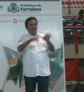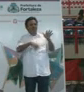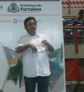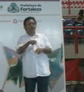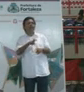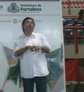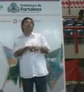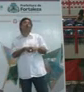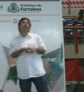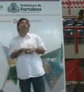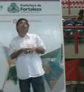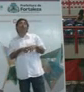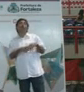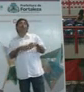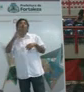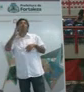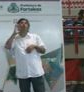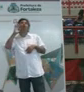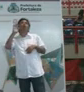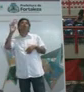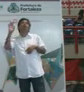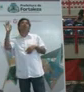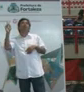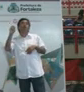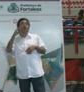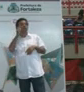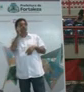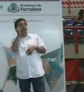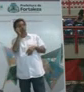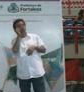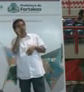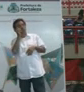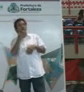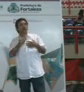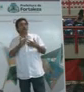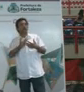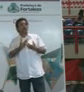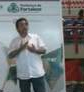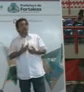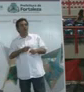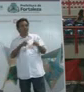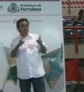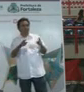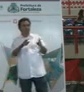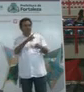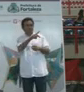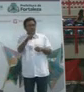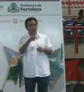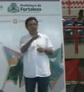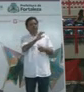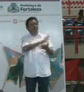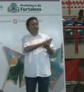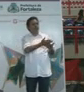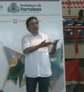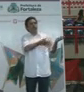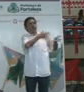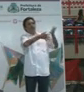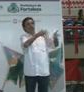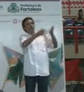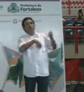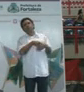sem prestar muita atenção, com sono, cansado, mas o professor estava falando e você estava